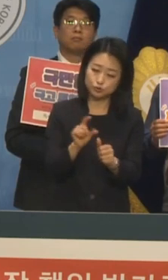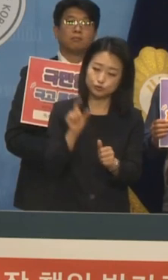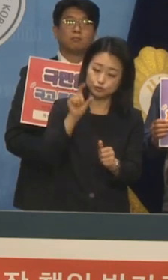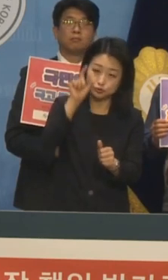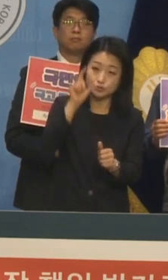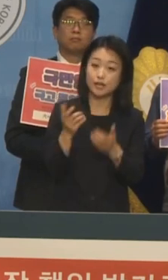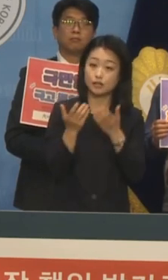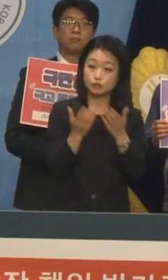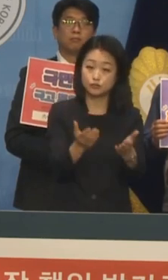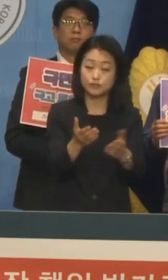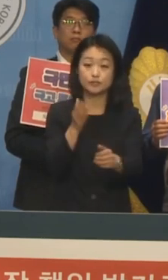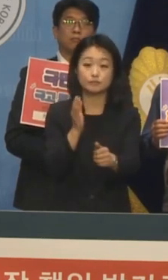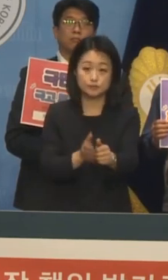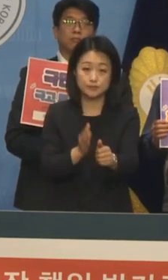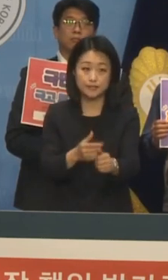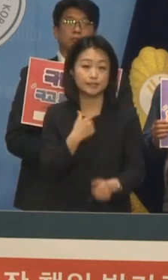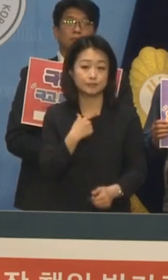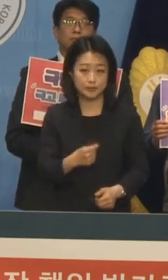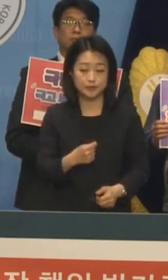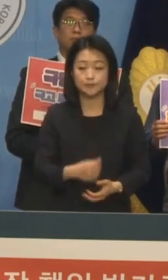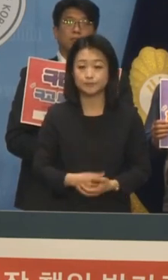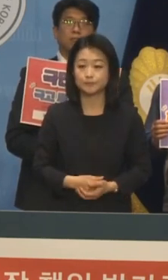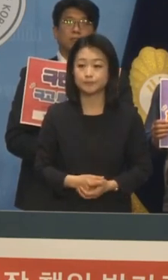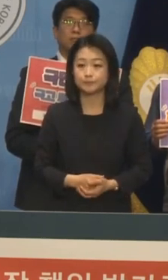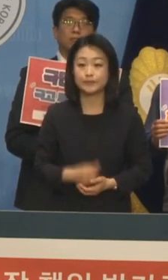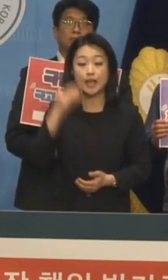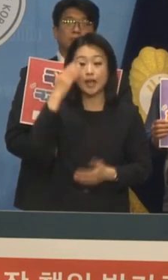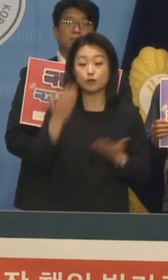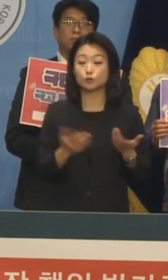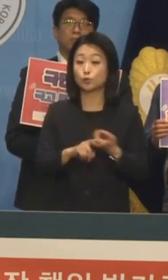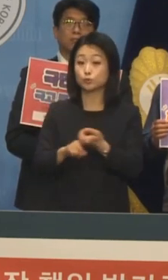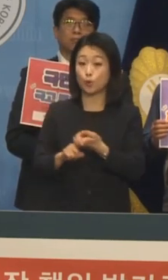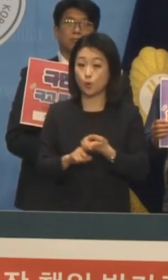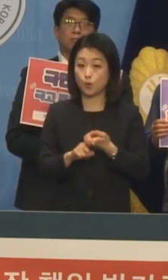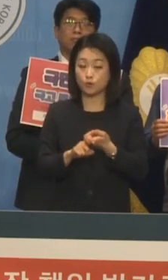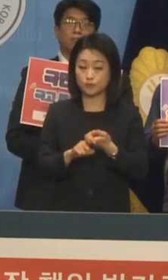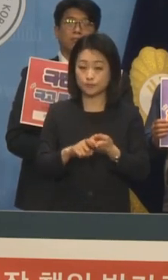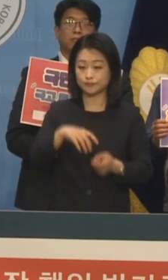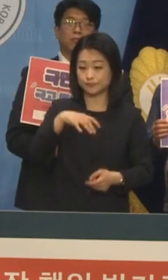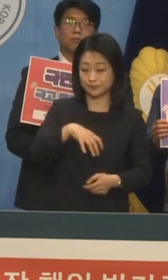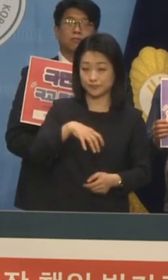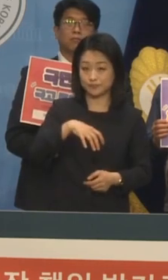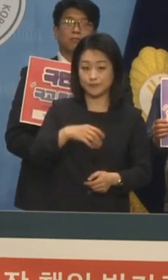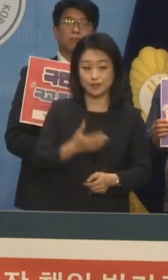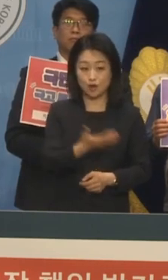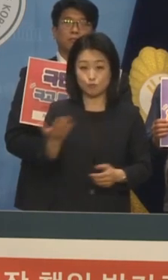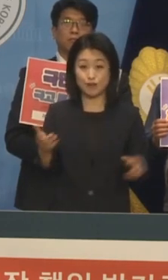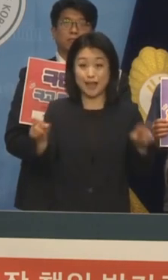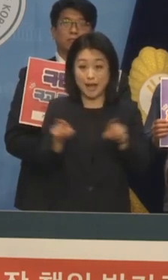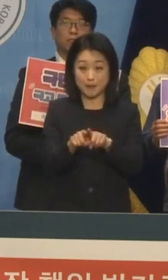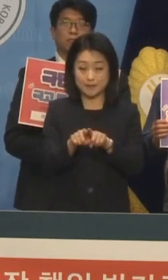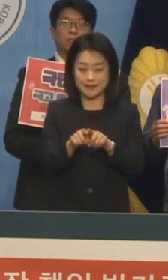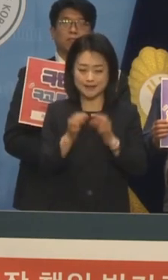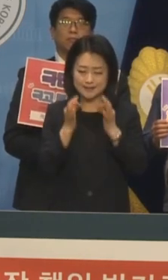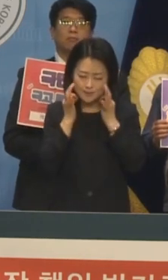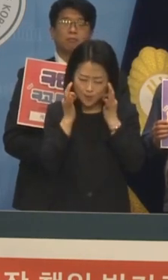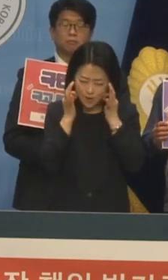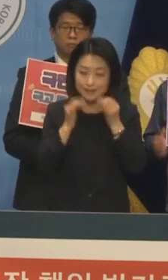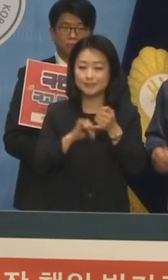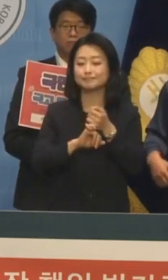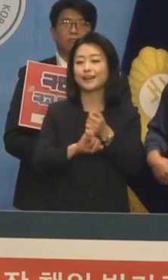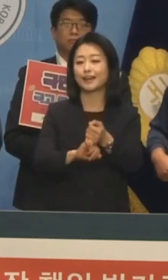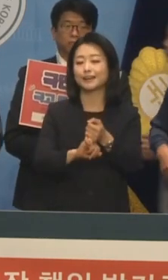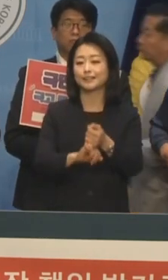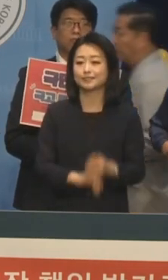확충해 나갈 것을 다시 한번 촉구합니다. 한국노총은 노동시민사회 진영 동지들과 함께 끝까지 싸우겠습니다. 감사합니다.